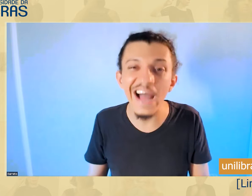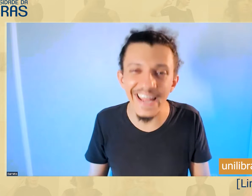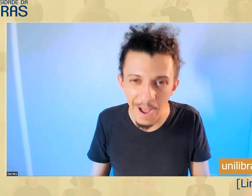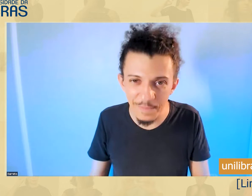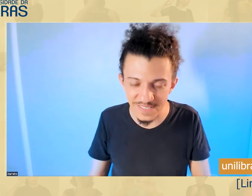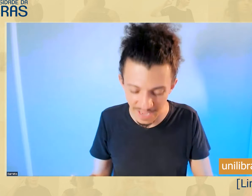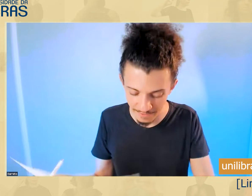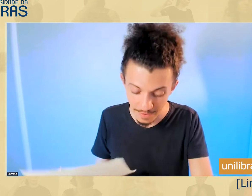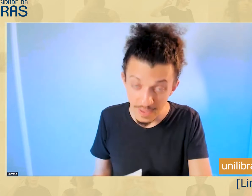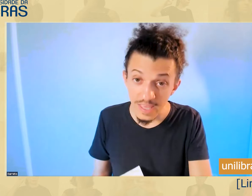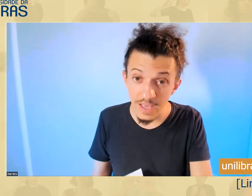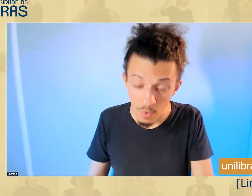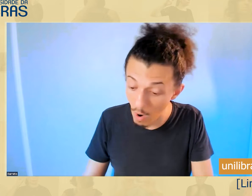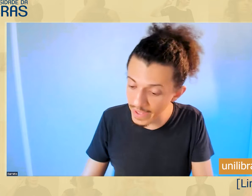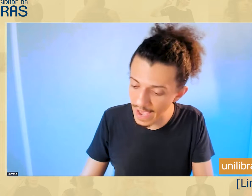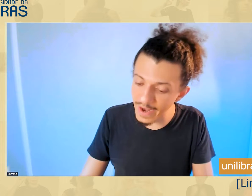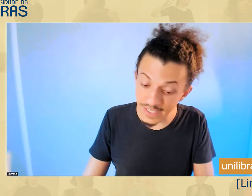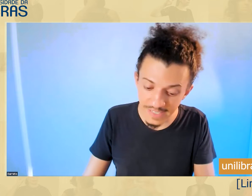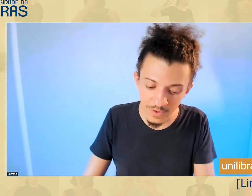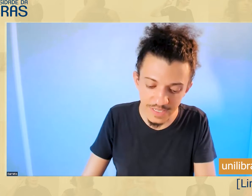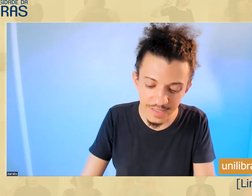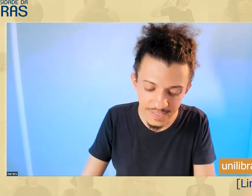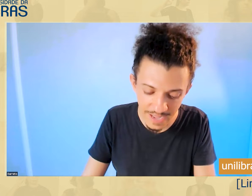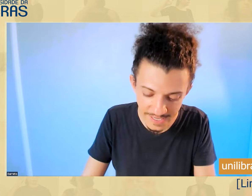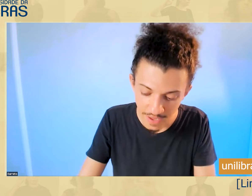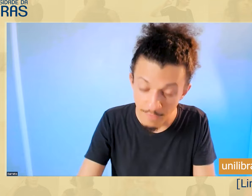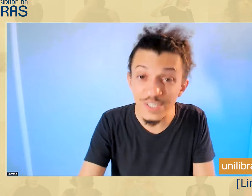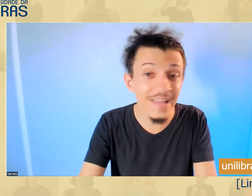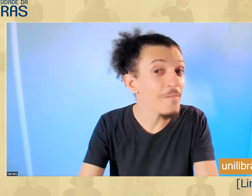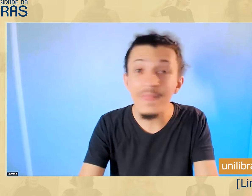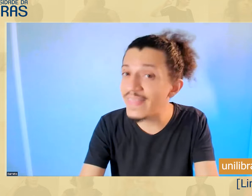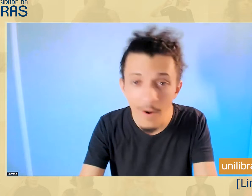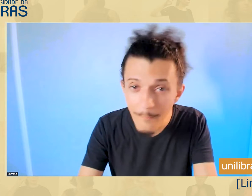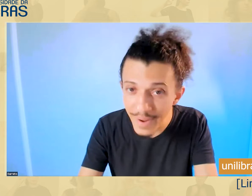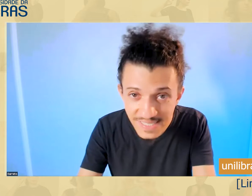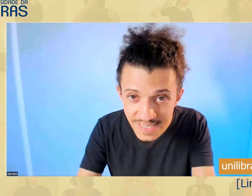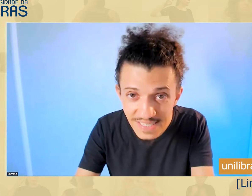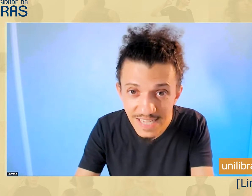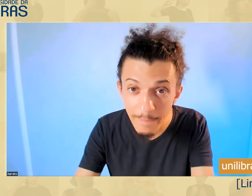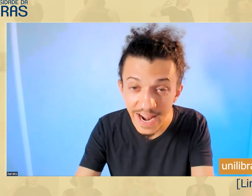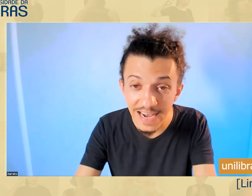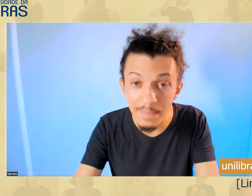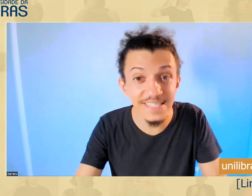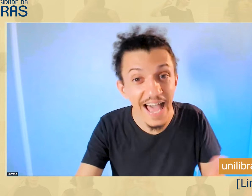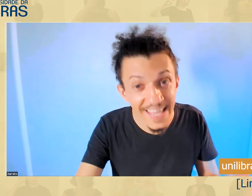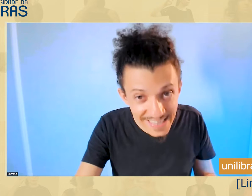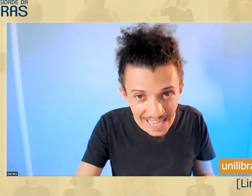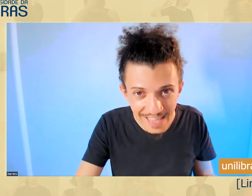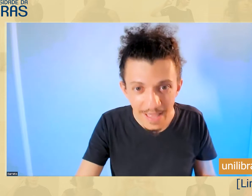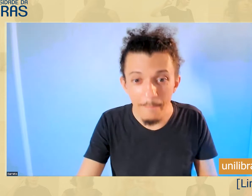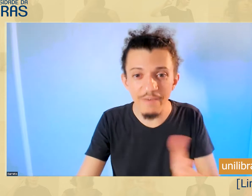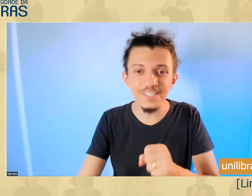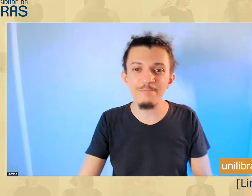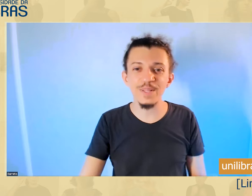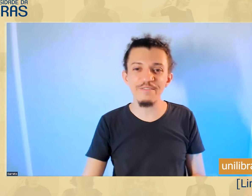um guardanapo serve. E qual que é a grande questão da escrita de sinais? Você não precisa saber a Libras